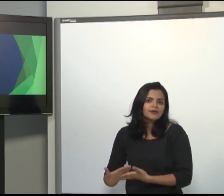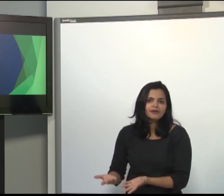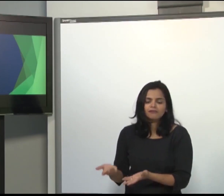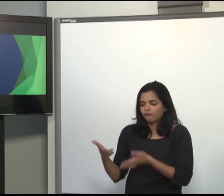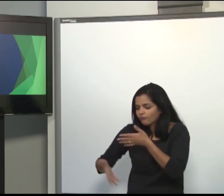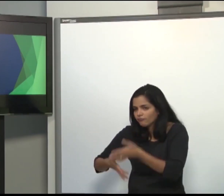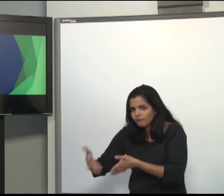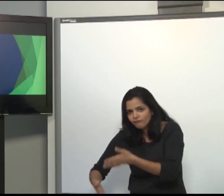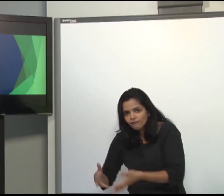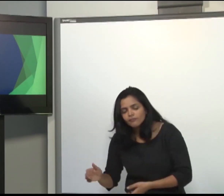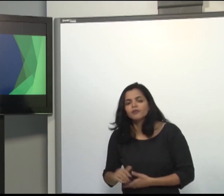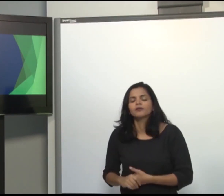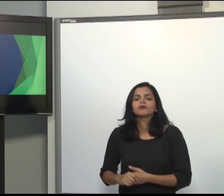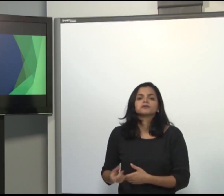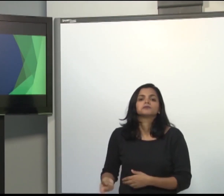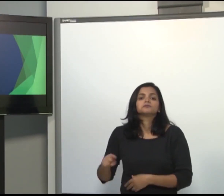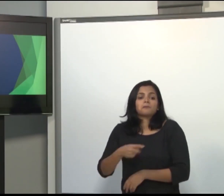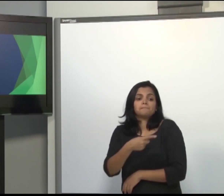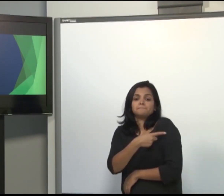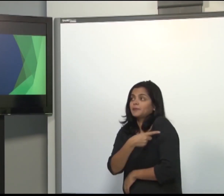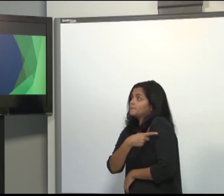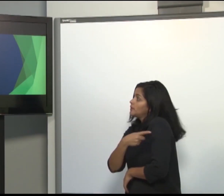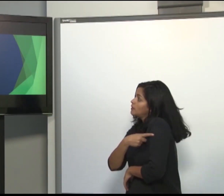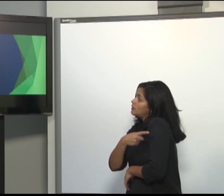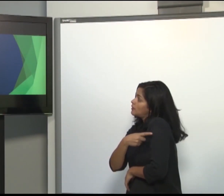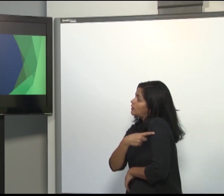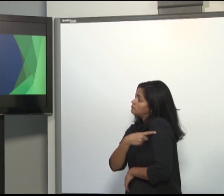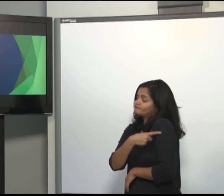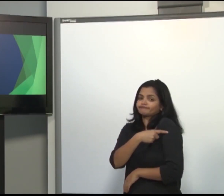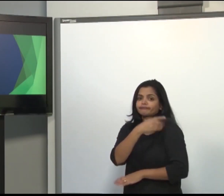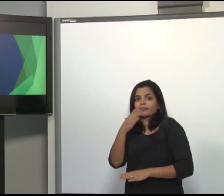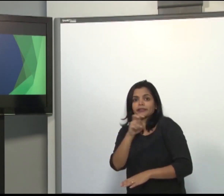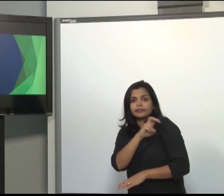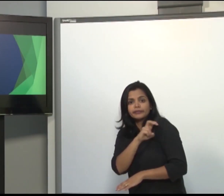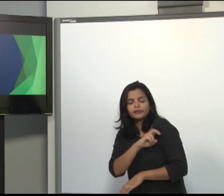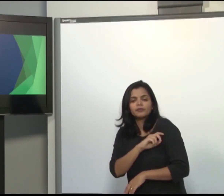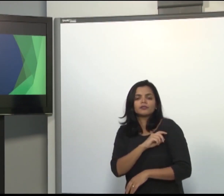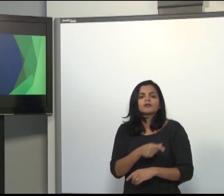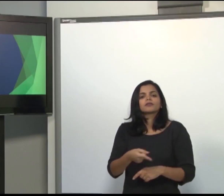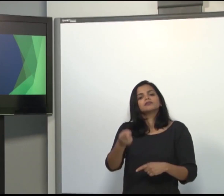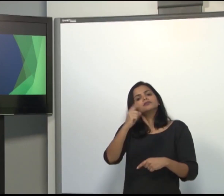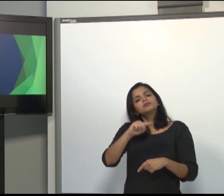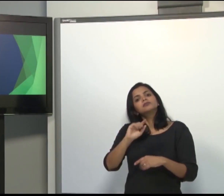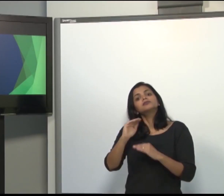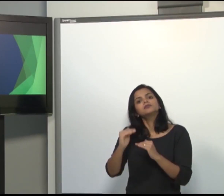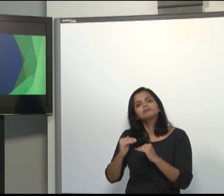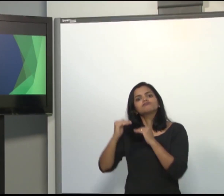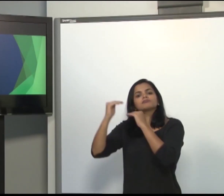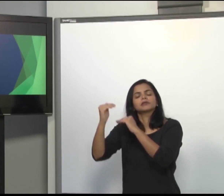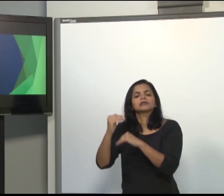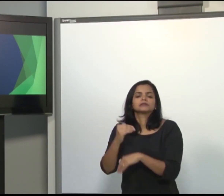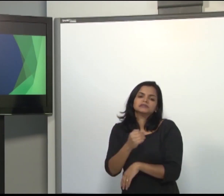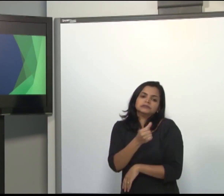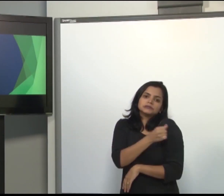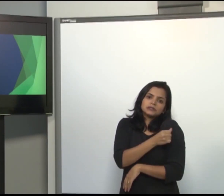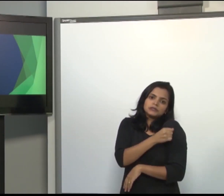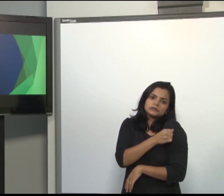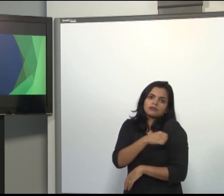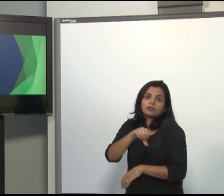com a língua. Então, é necessário que no ensino infantil comece do 1º ao 5º ano, continue,